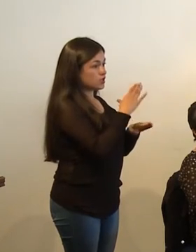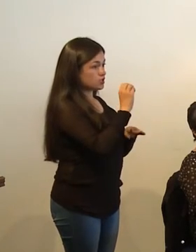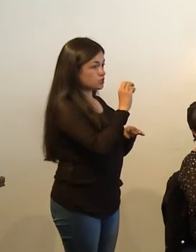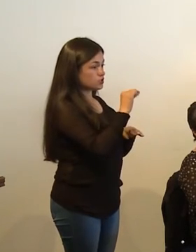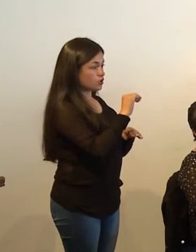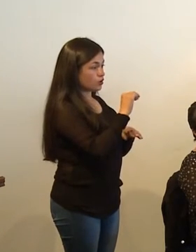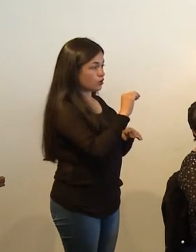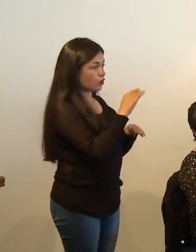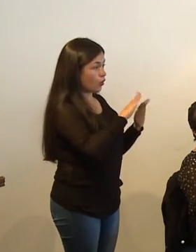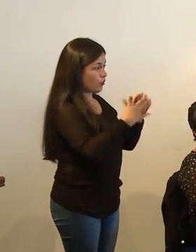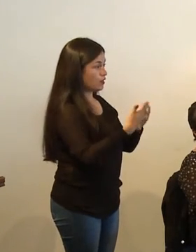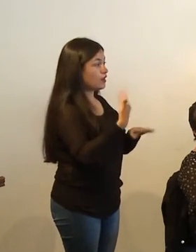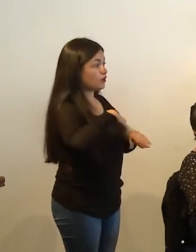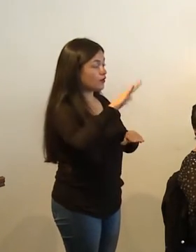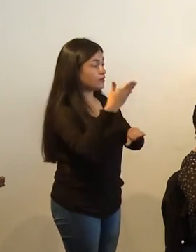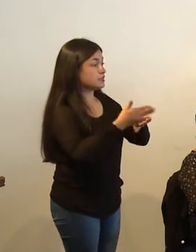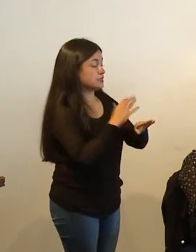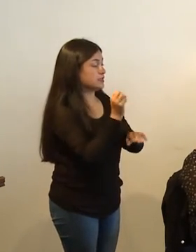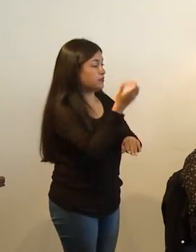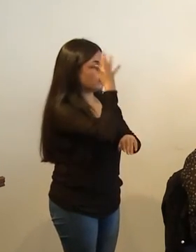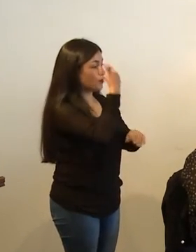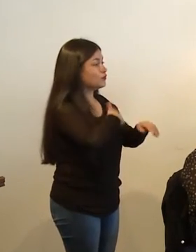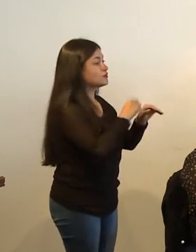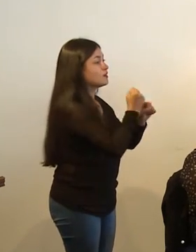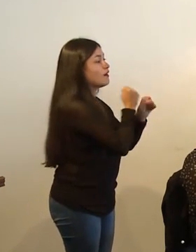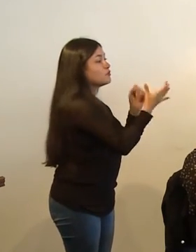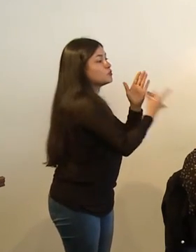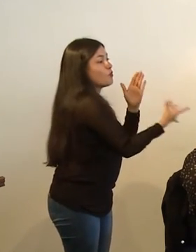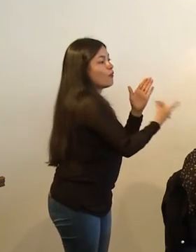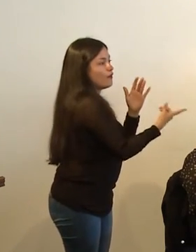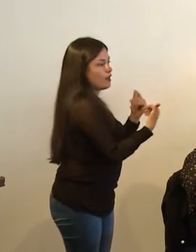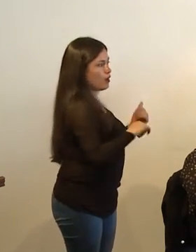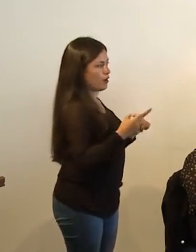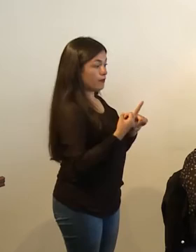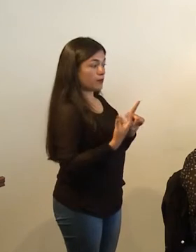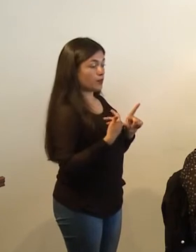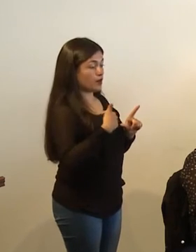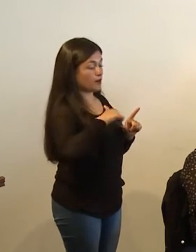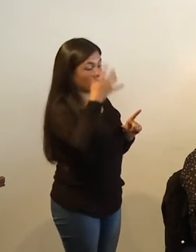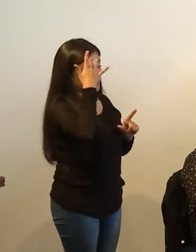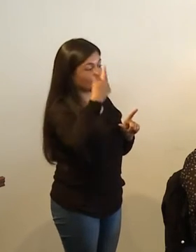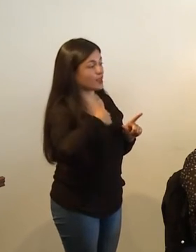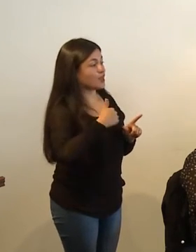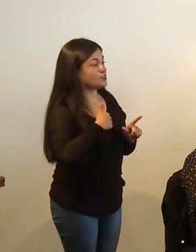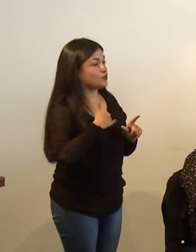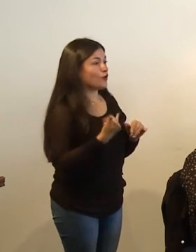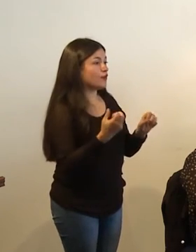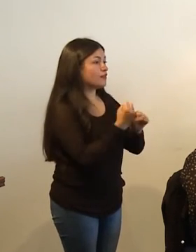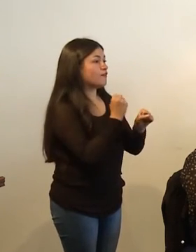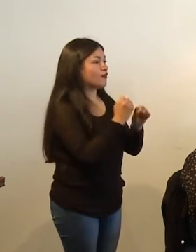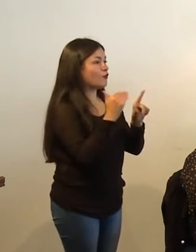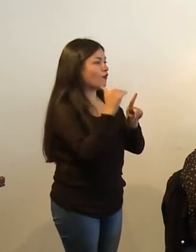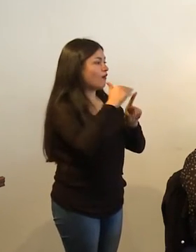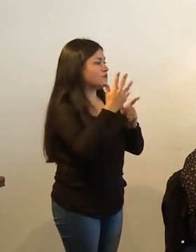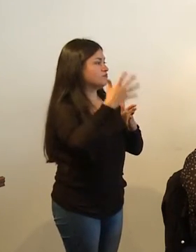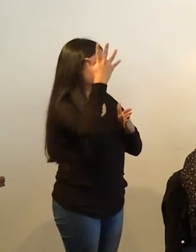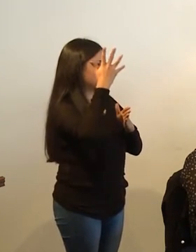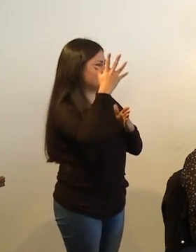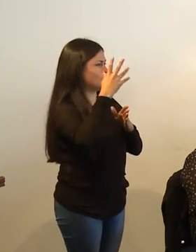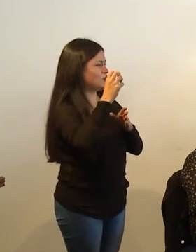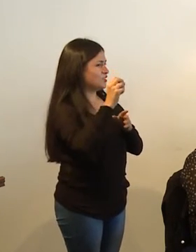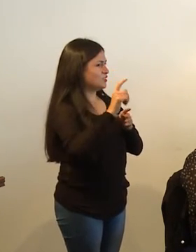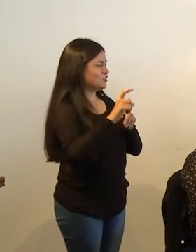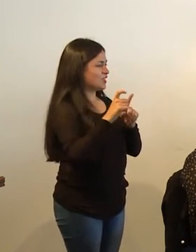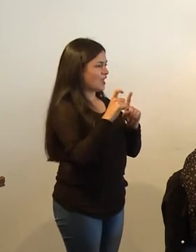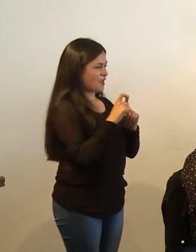pronto estamos trabajando con otros sectores sociales. Entonces yo, me hace cortocircuito en dos sentidos. Desde